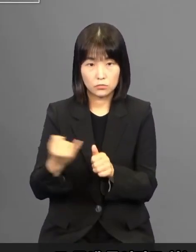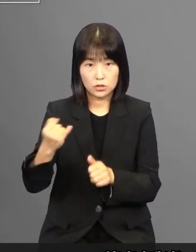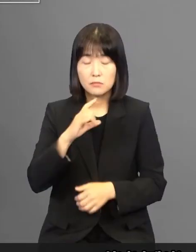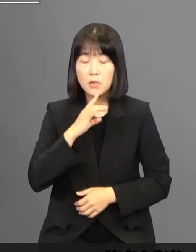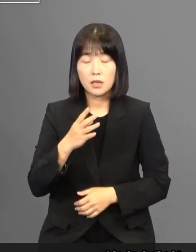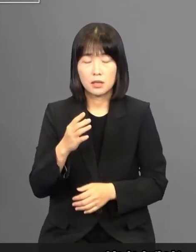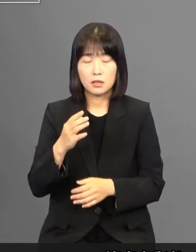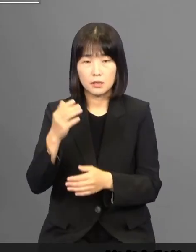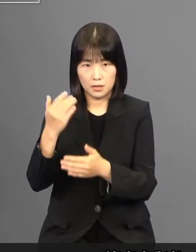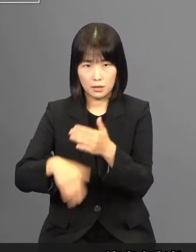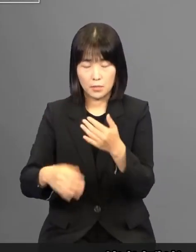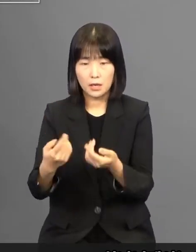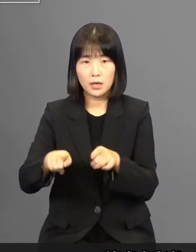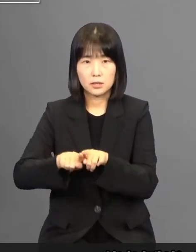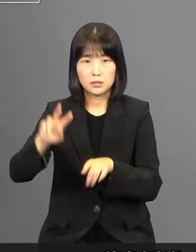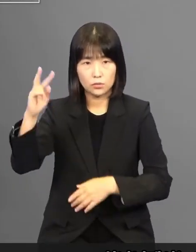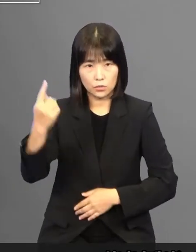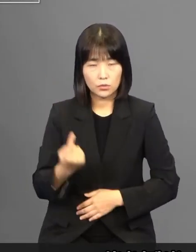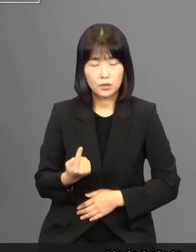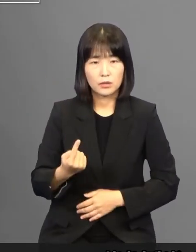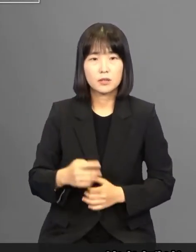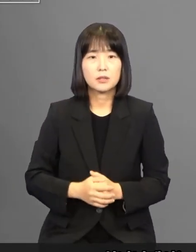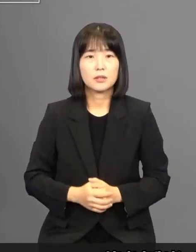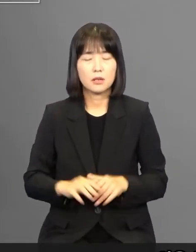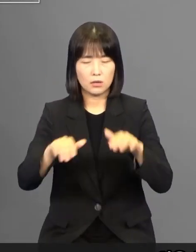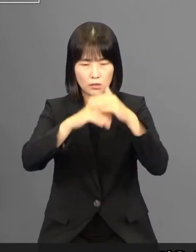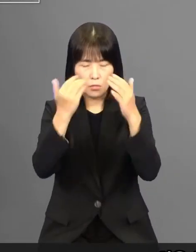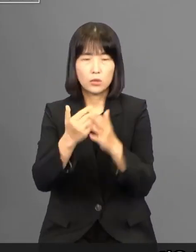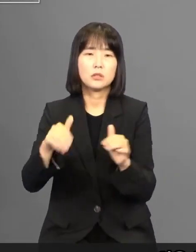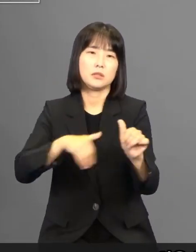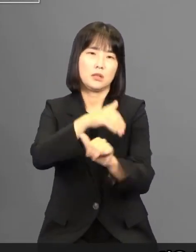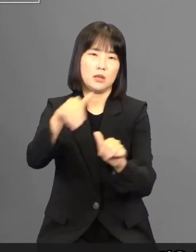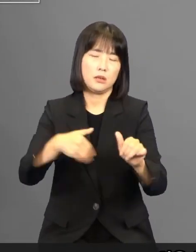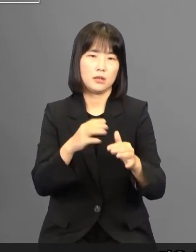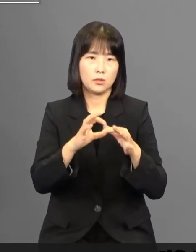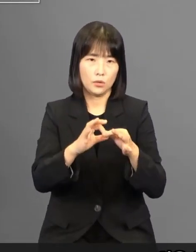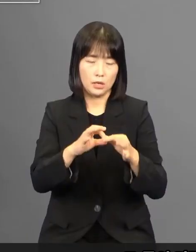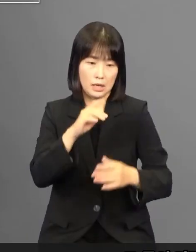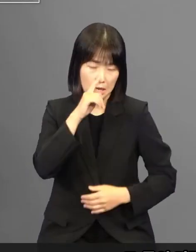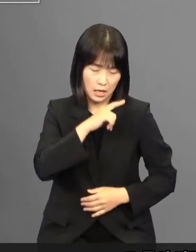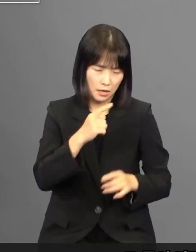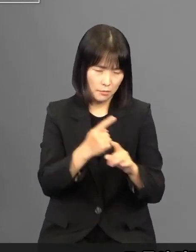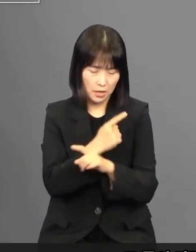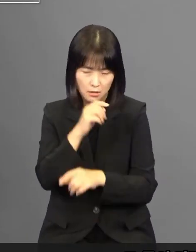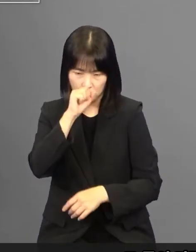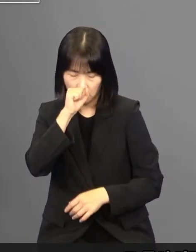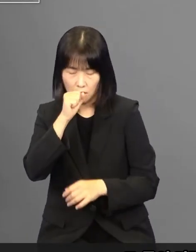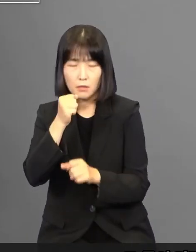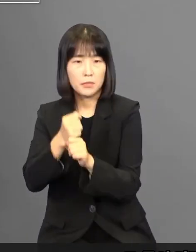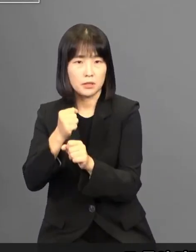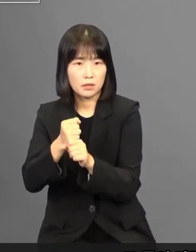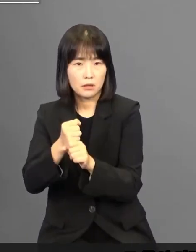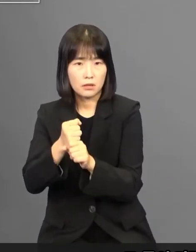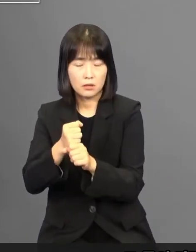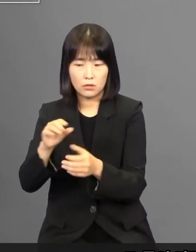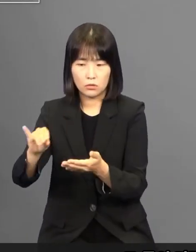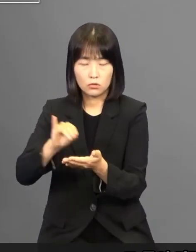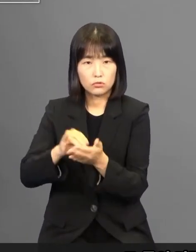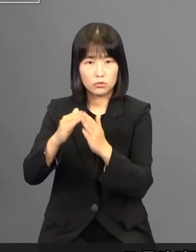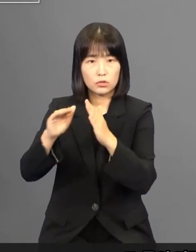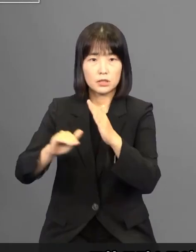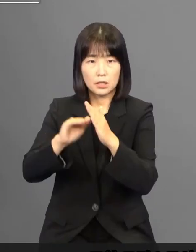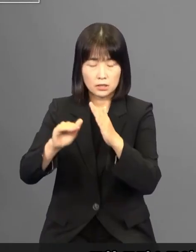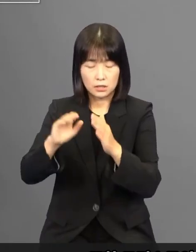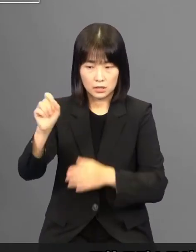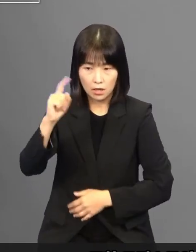됩니다. 하나님께서는 그 모든 흉년을 통하셔서 악을 선으로 바꾸셔서 그 룻의 가정이 바로 다윗의